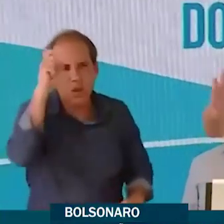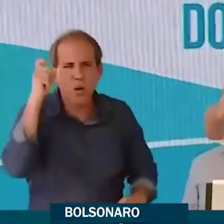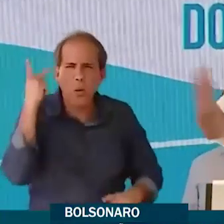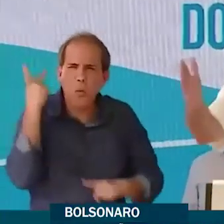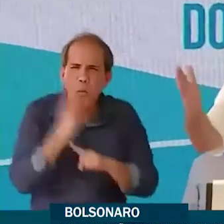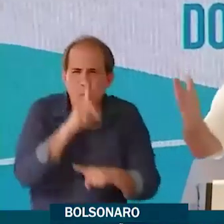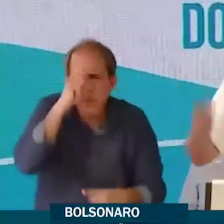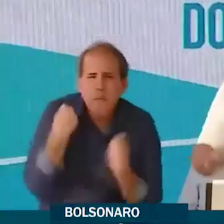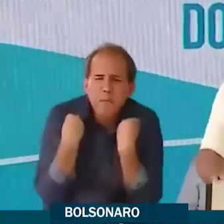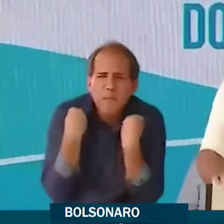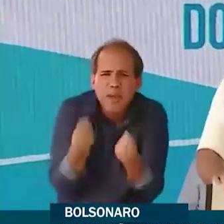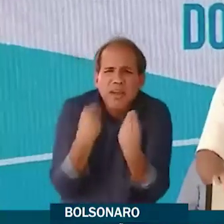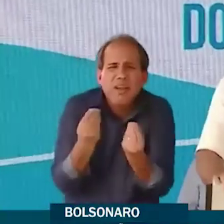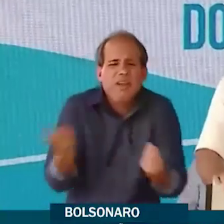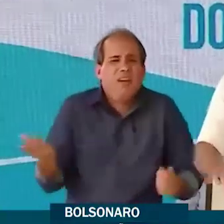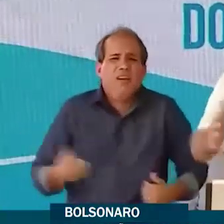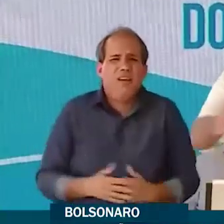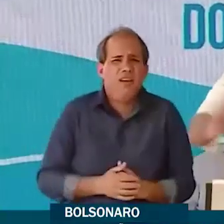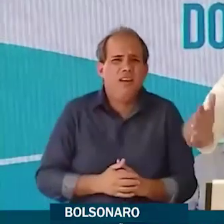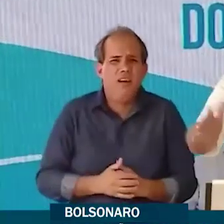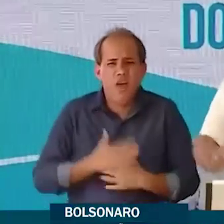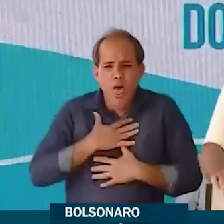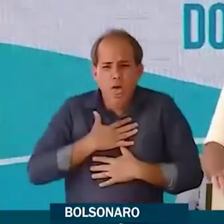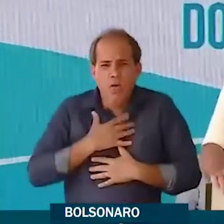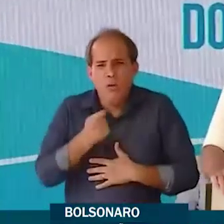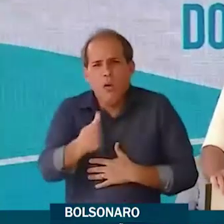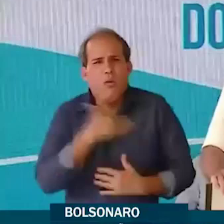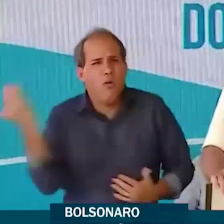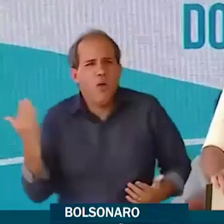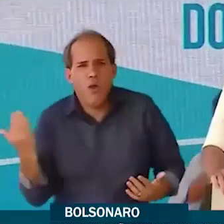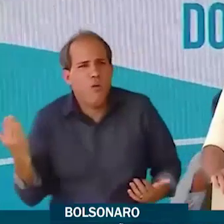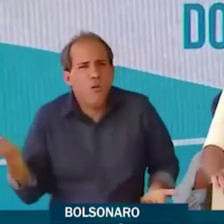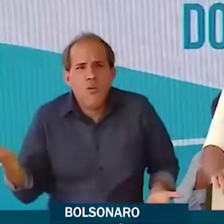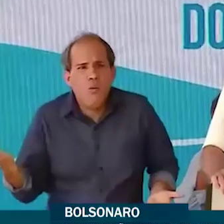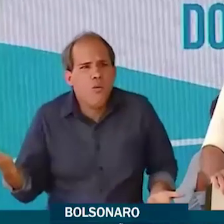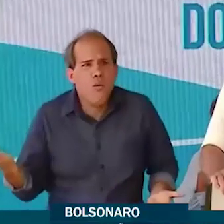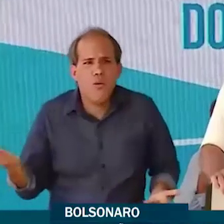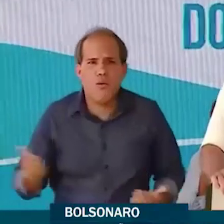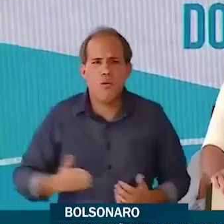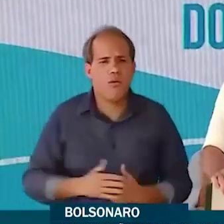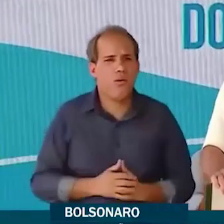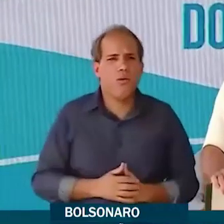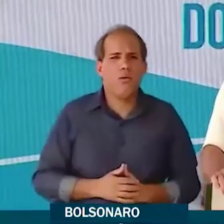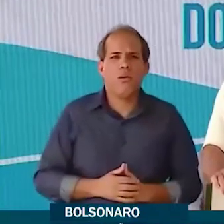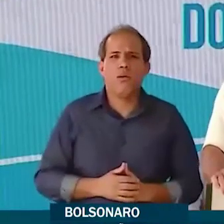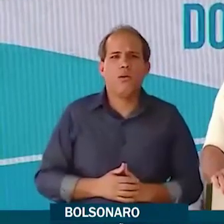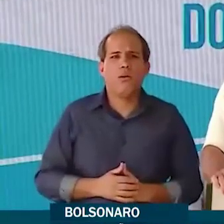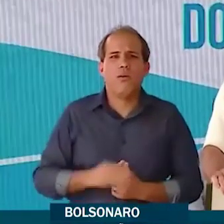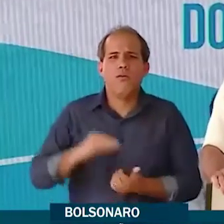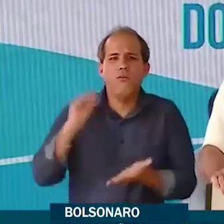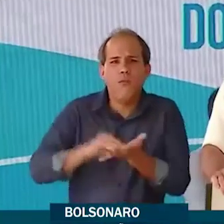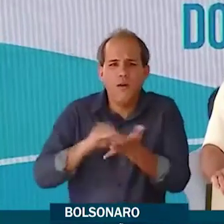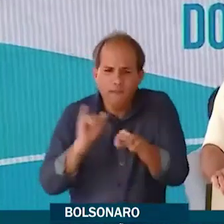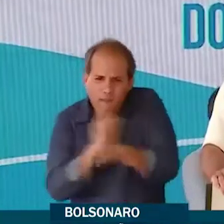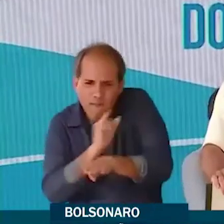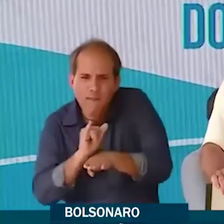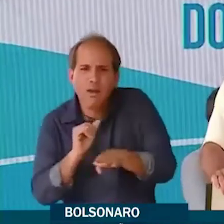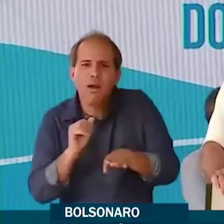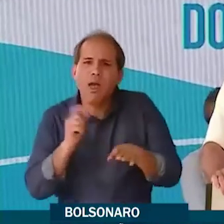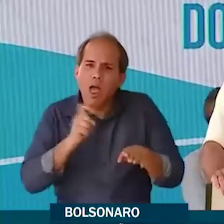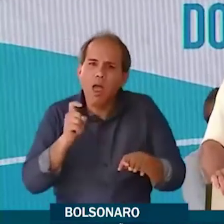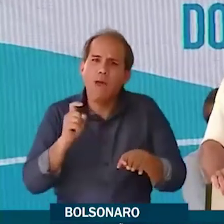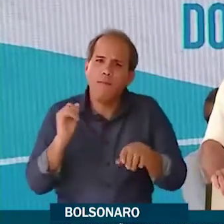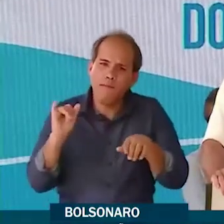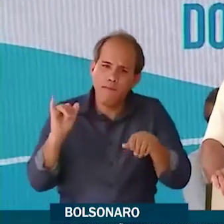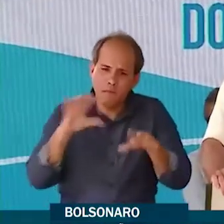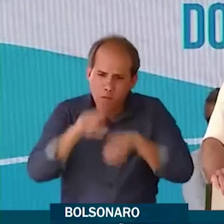procurar o hospital para que já tá quase morrendo nós temos que buscar alternativa